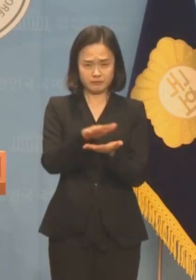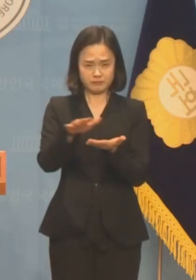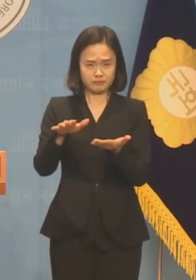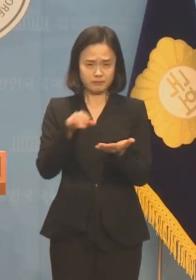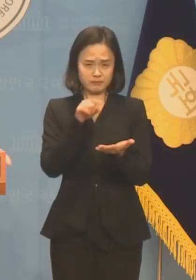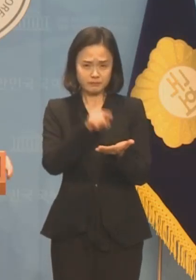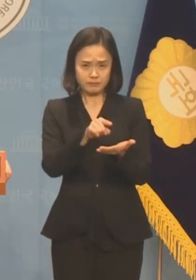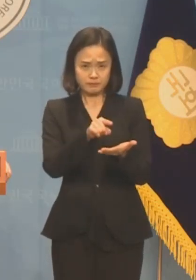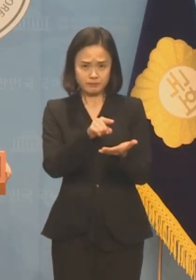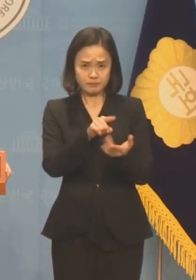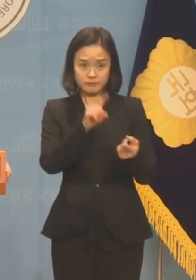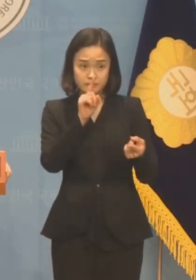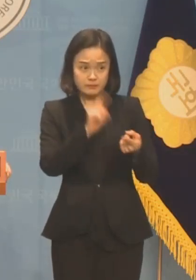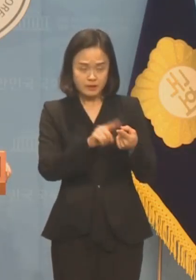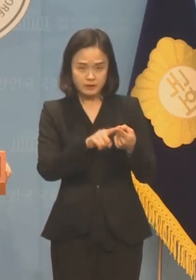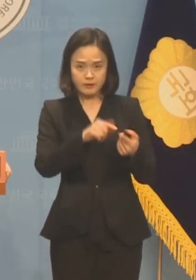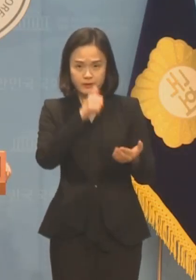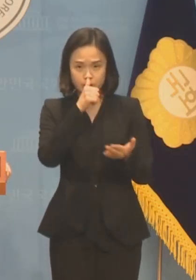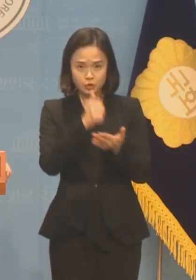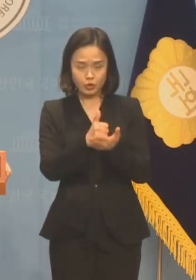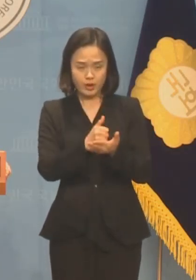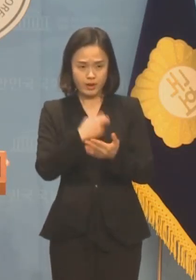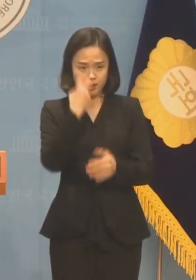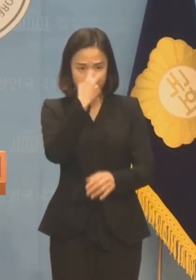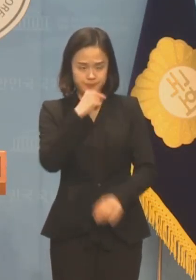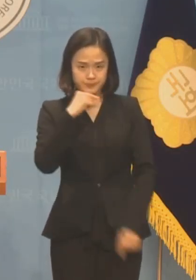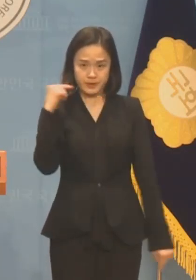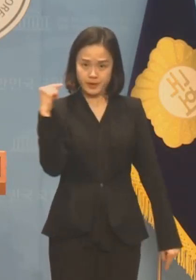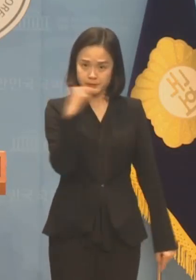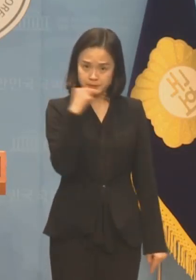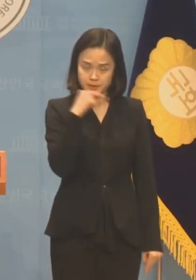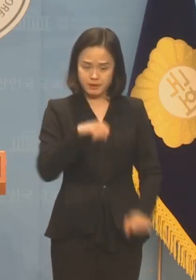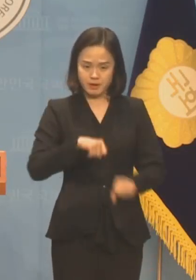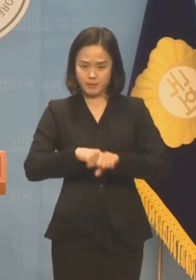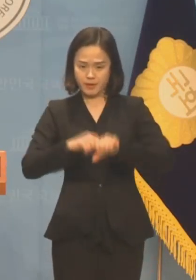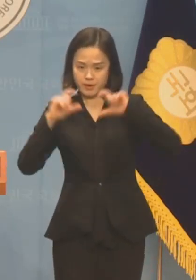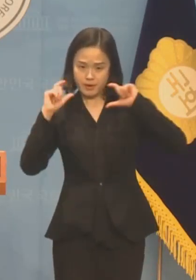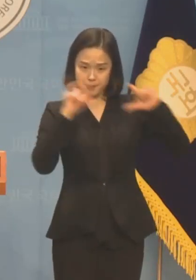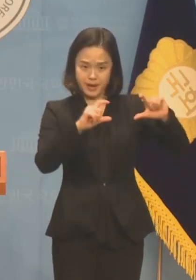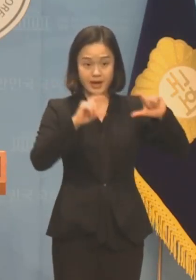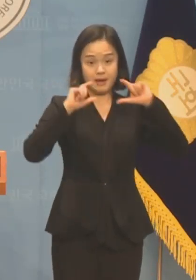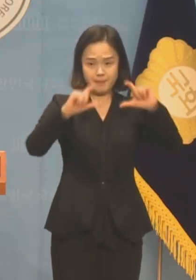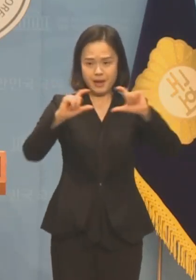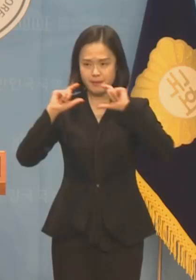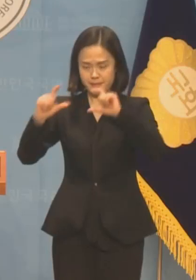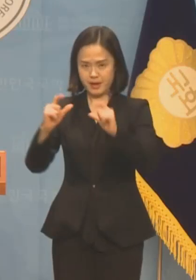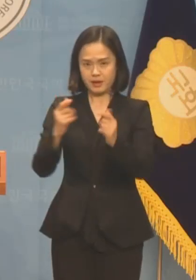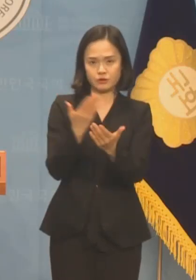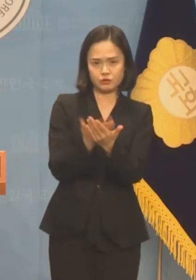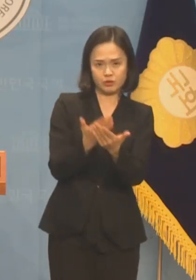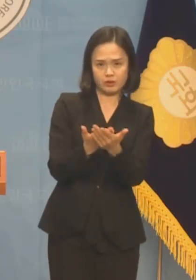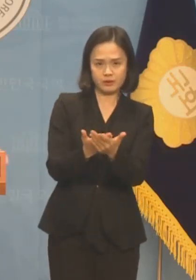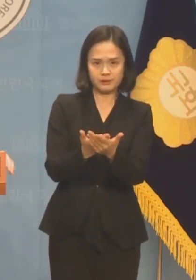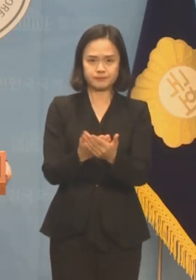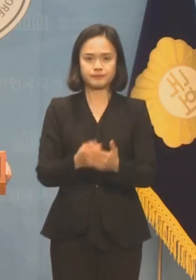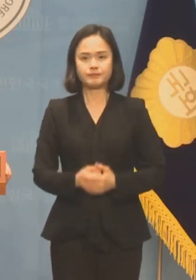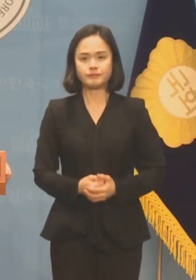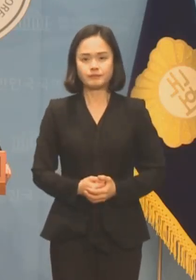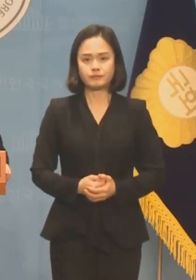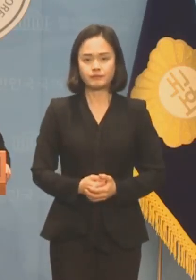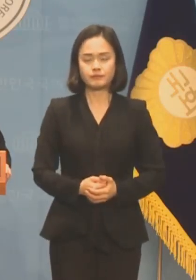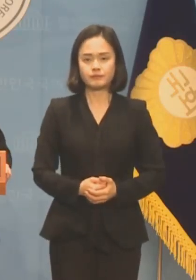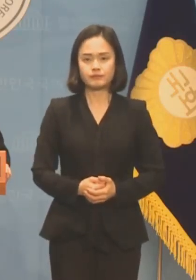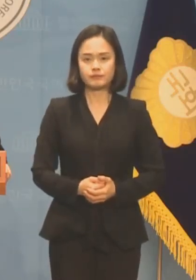대해 엄정하게 수사하여 엄히 처벌해 줄 것을 강력히 촉구합니다. 지금